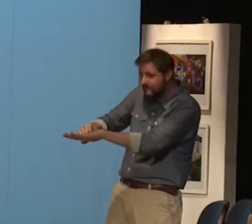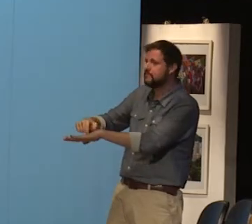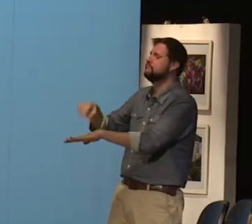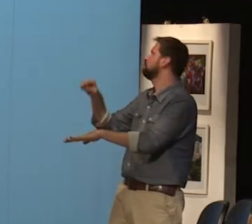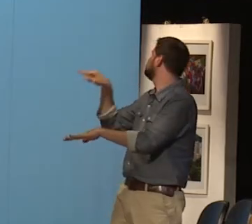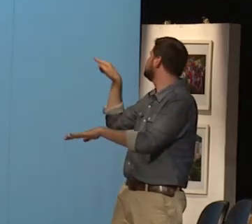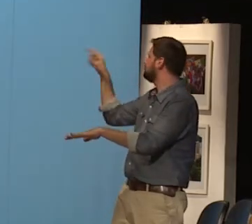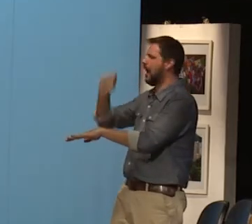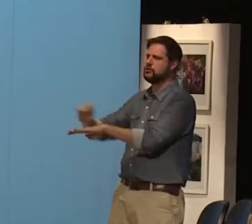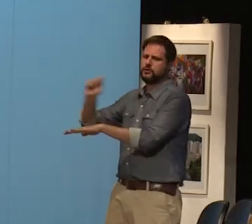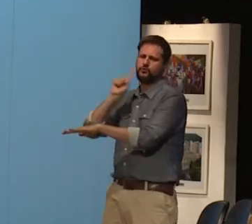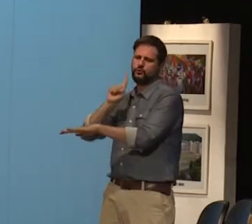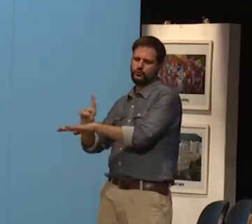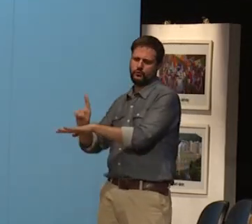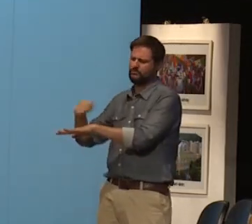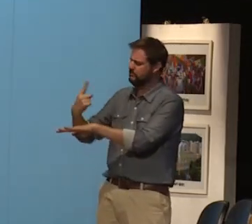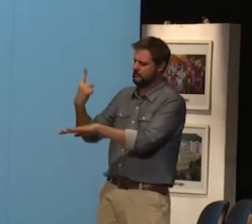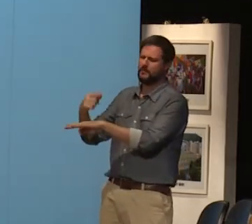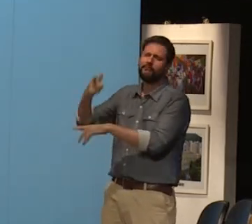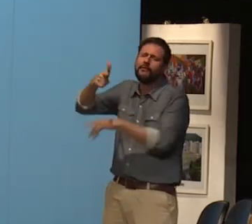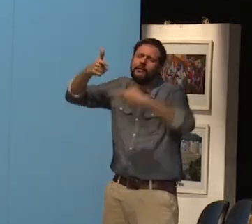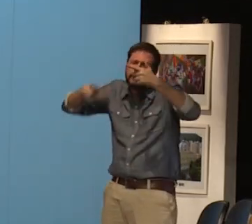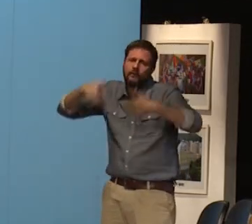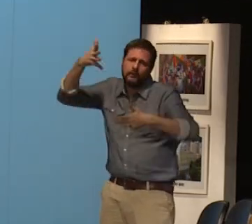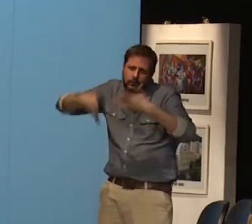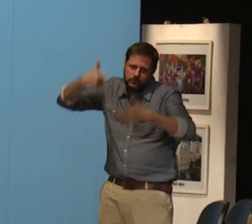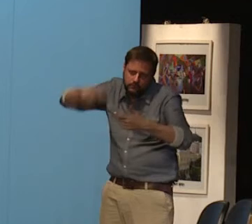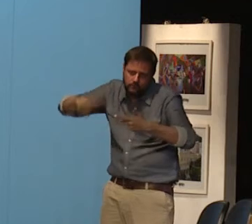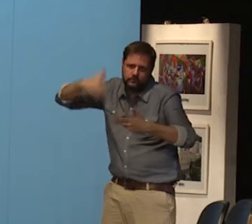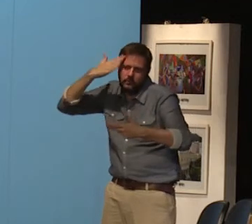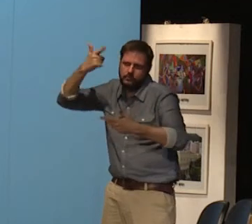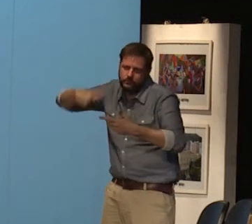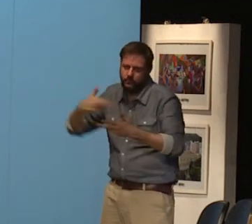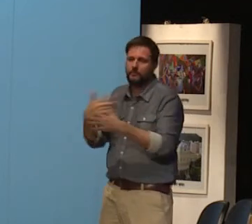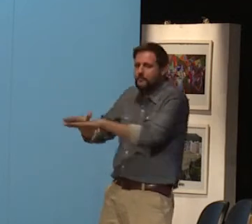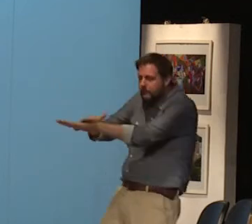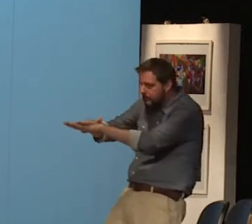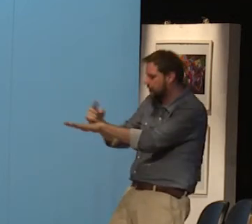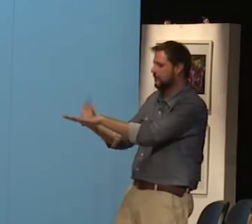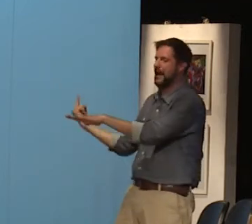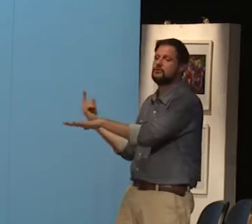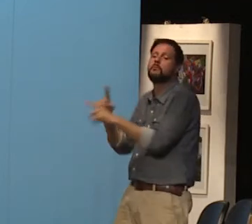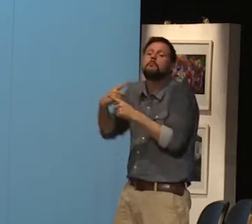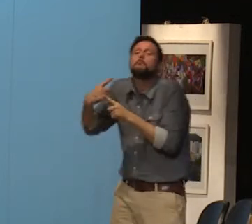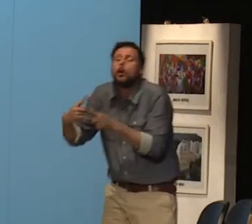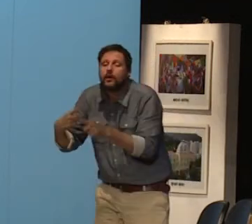esfera, ela é o quê? É a Associação dos Surdos. Então, eu vou estar sempre repetindo isso. Por